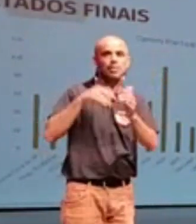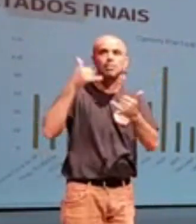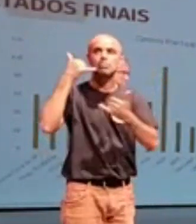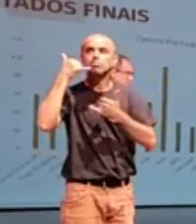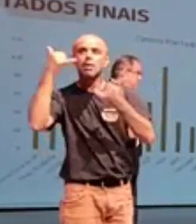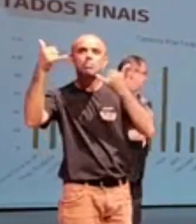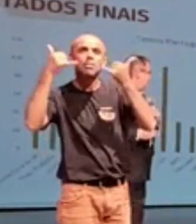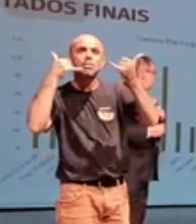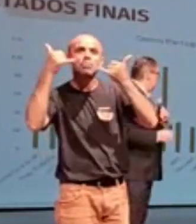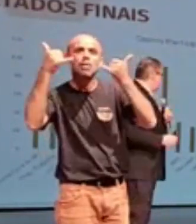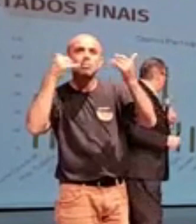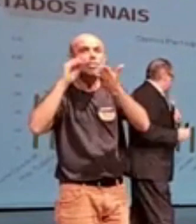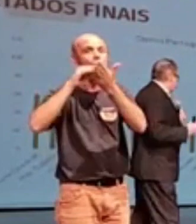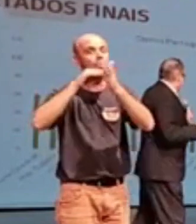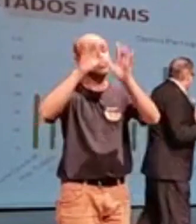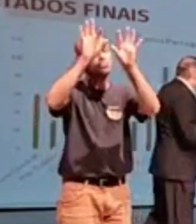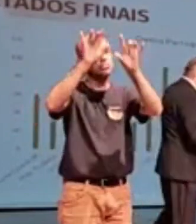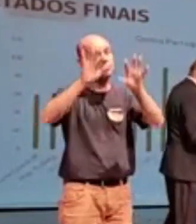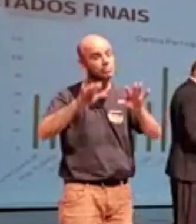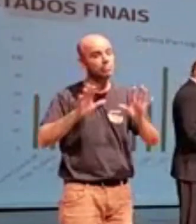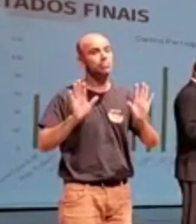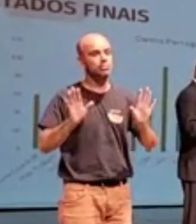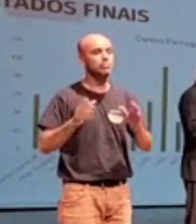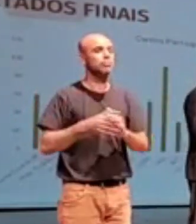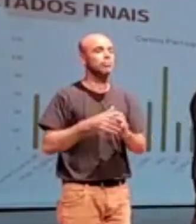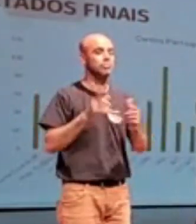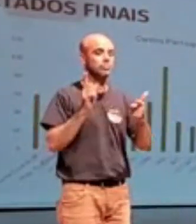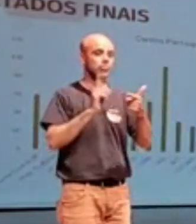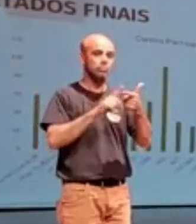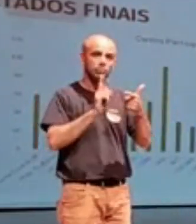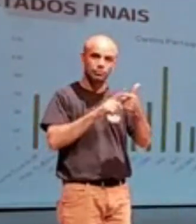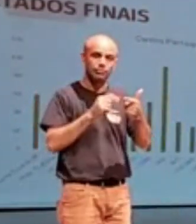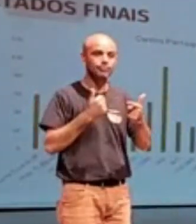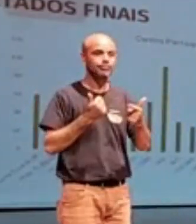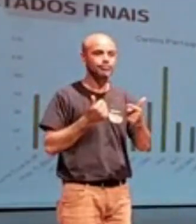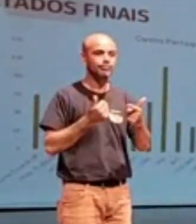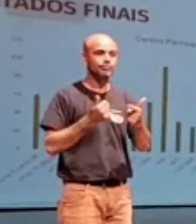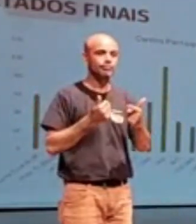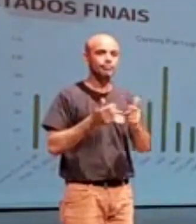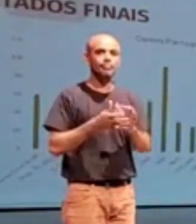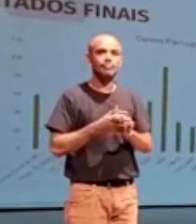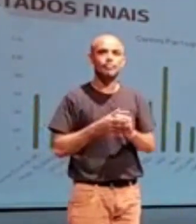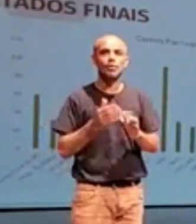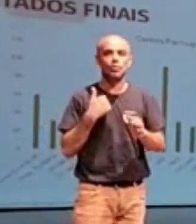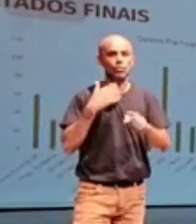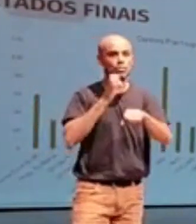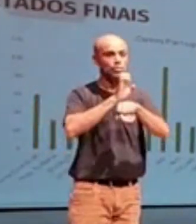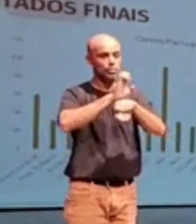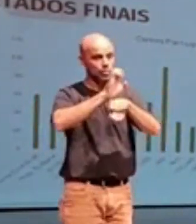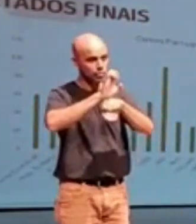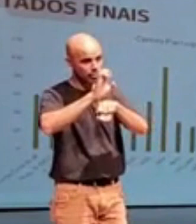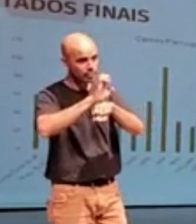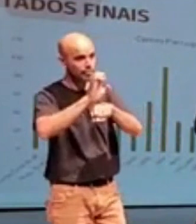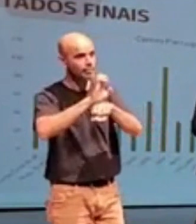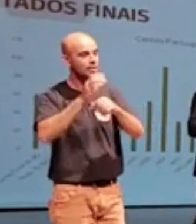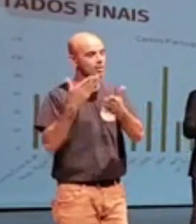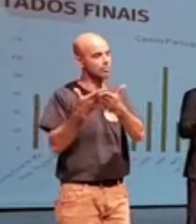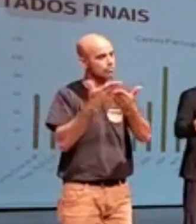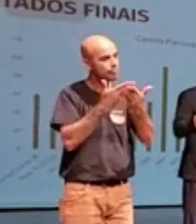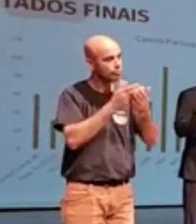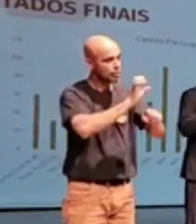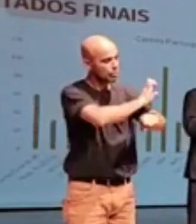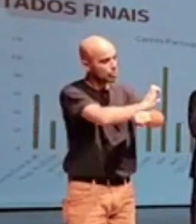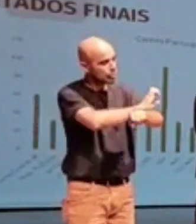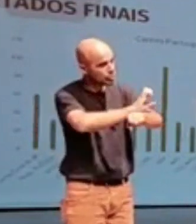e aí, vocês não estão preenchendo, etc. Segundo, que todo o estagiário que está fazendo o